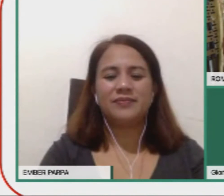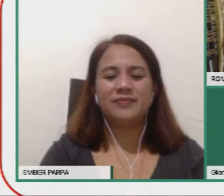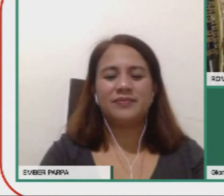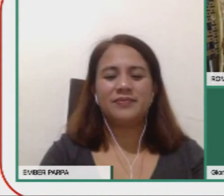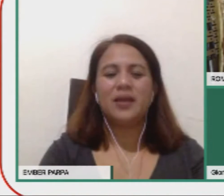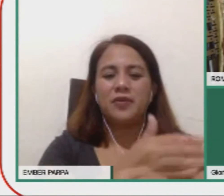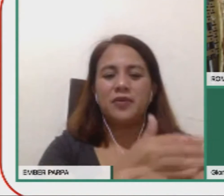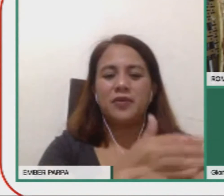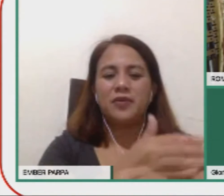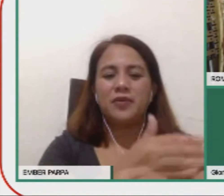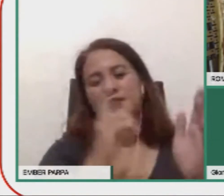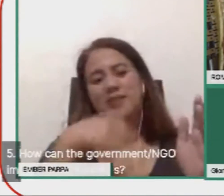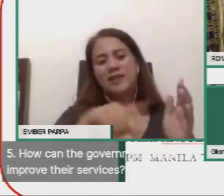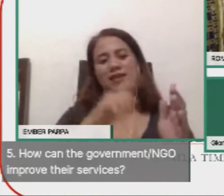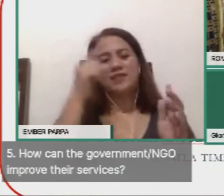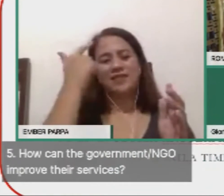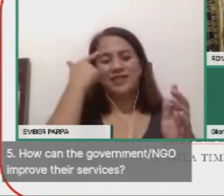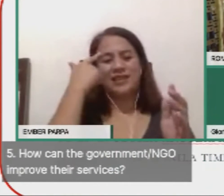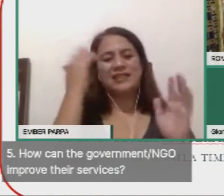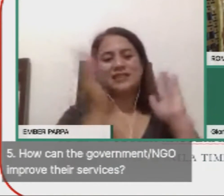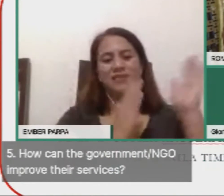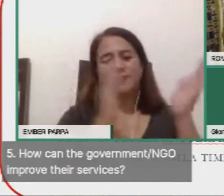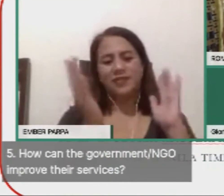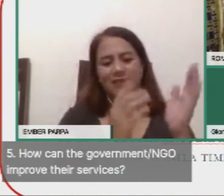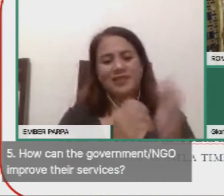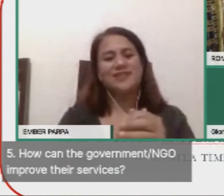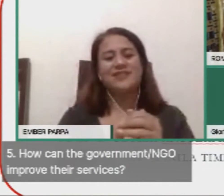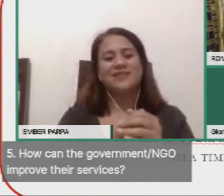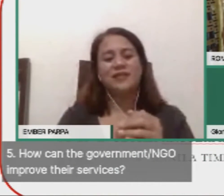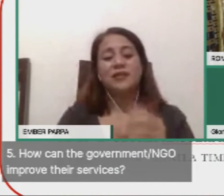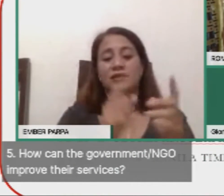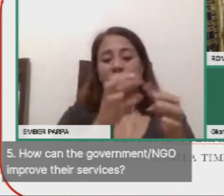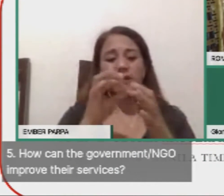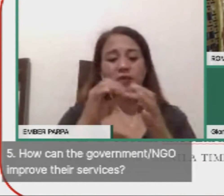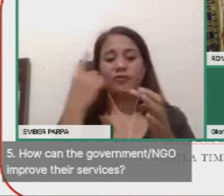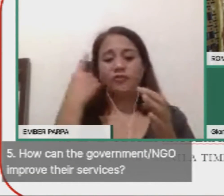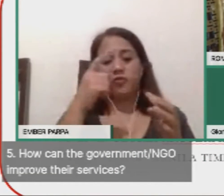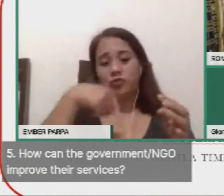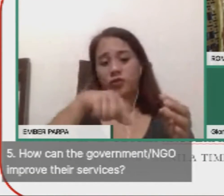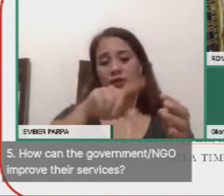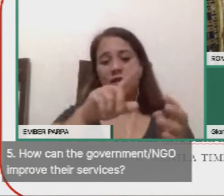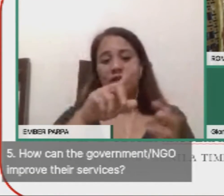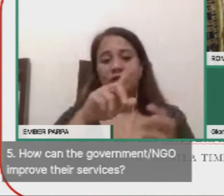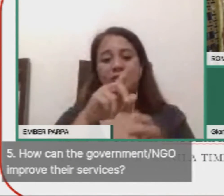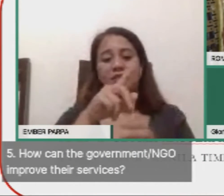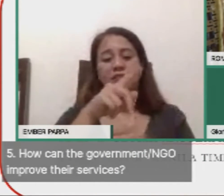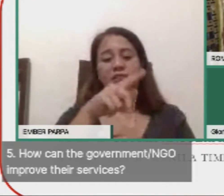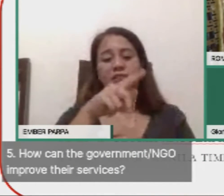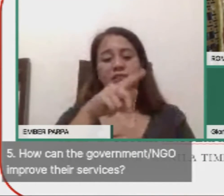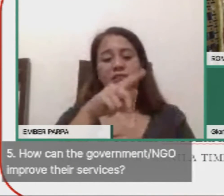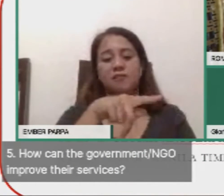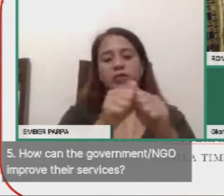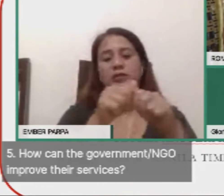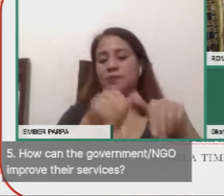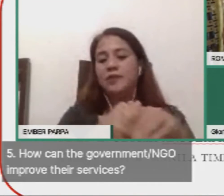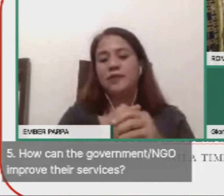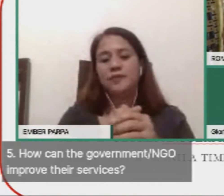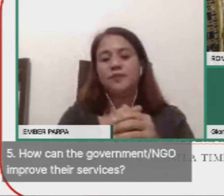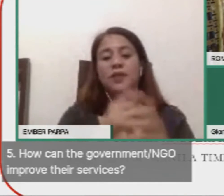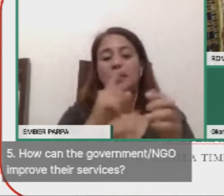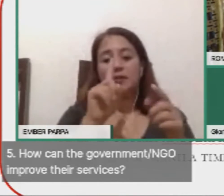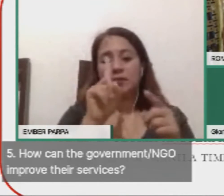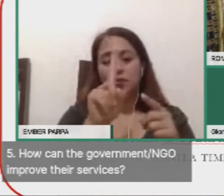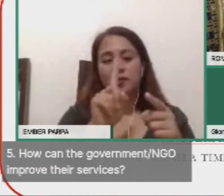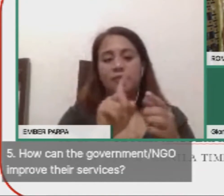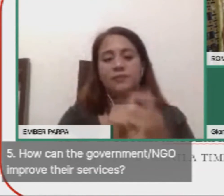gobyerno ang services, lalong-lalo na sa mga katulad nating mga persons with disabilities? Number 1,